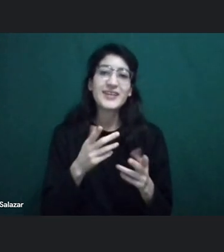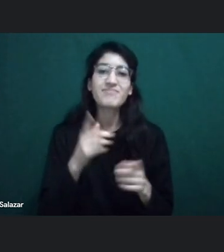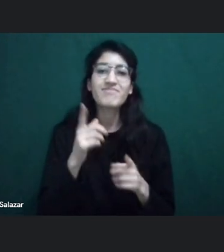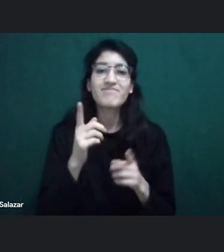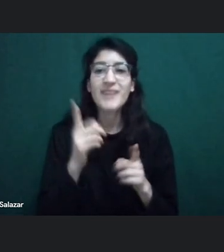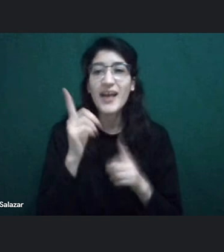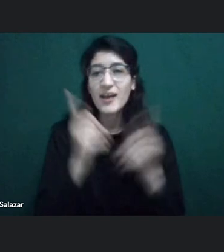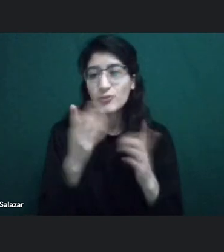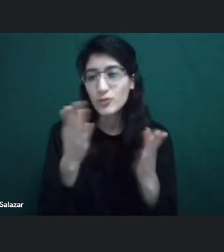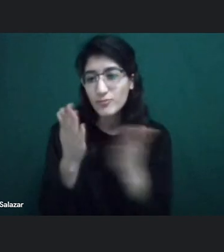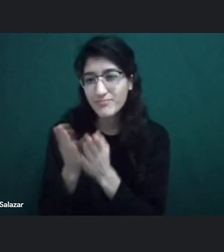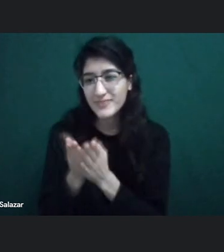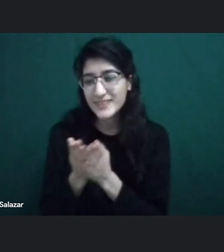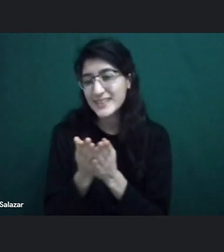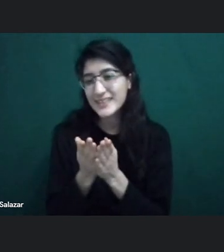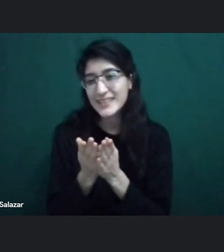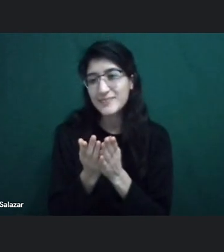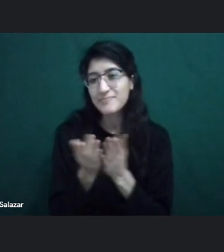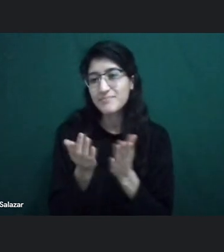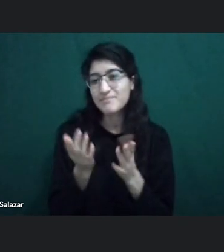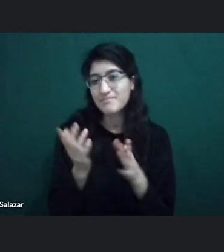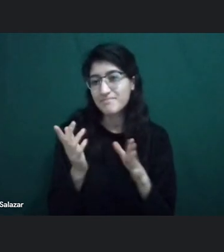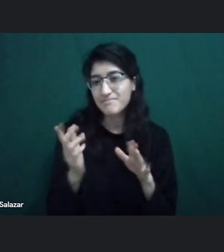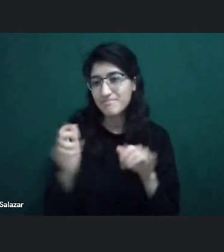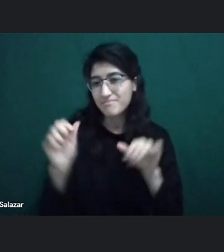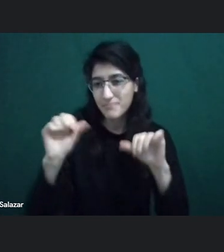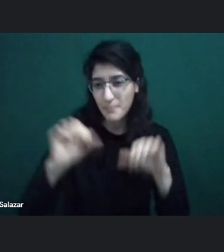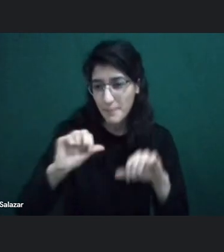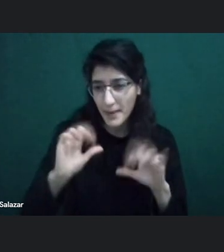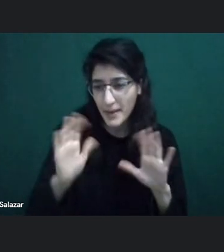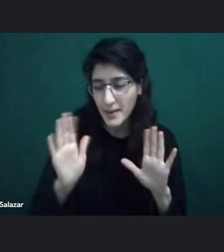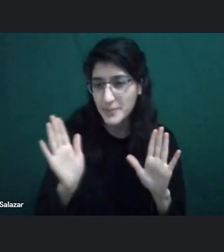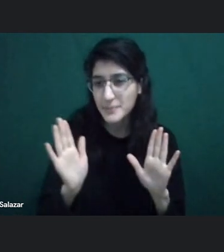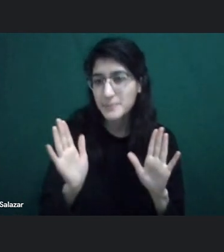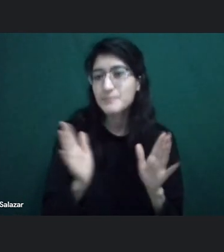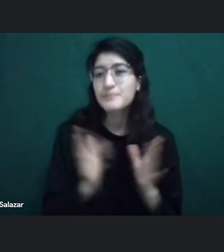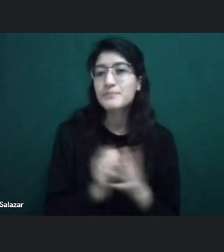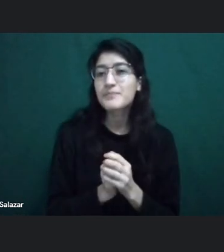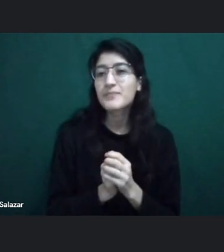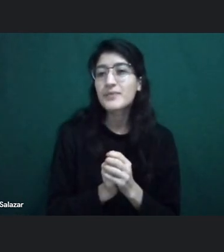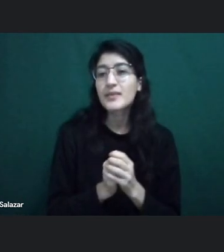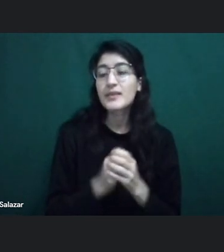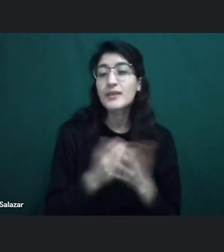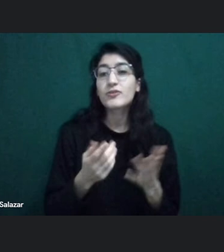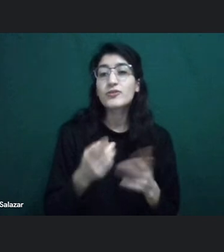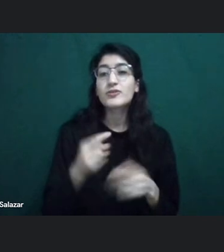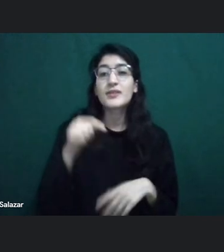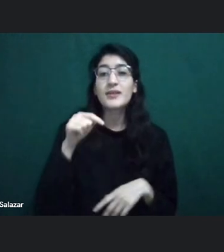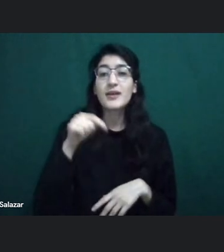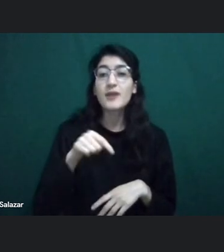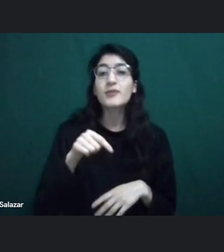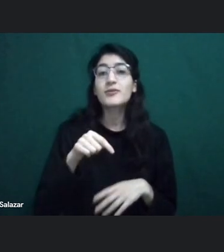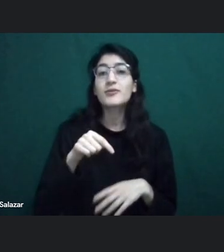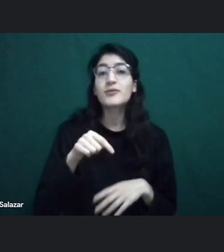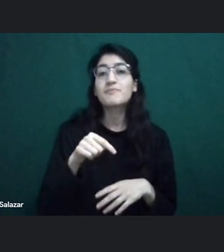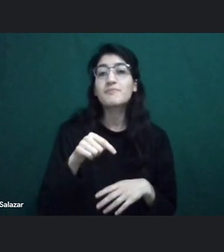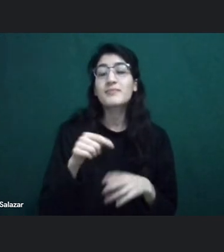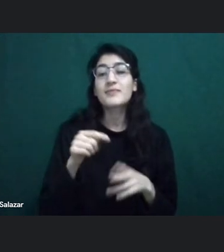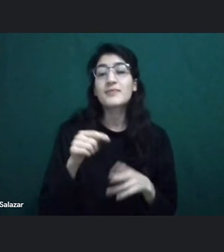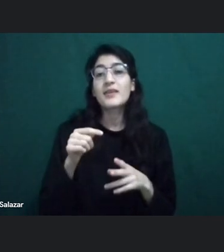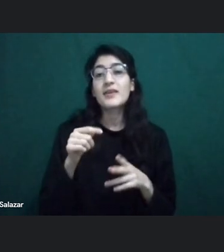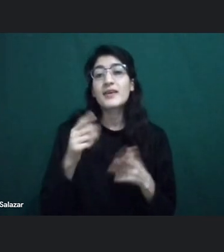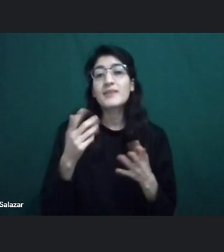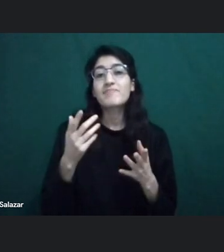El tema es que para esta altura del cursado, ese tema tendría que estar resuelto para poder